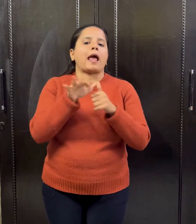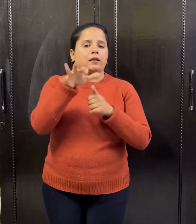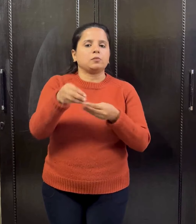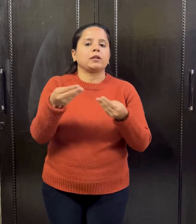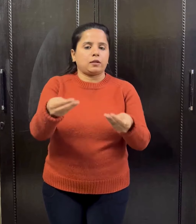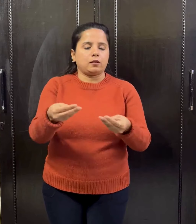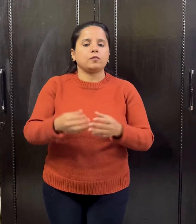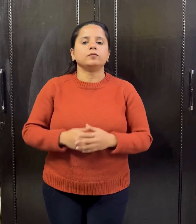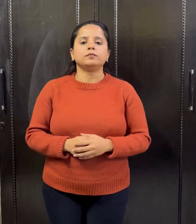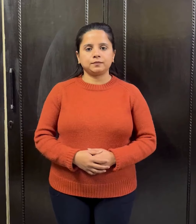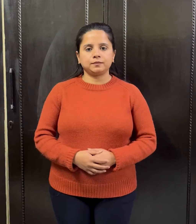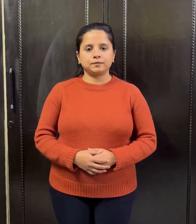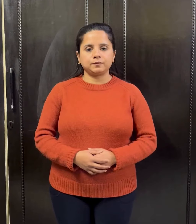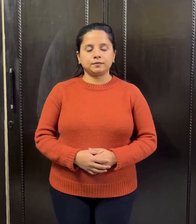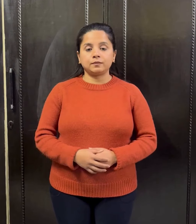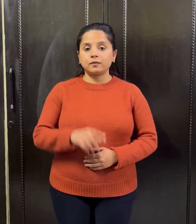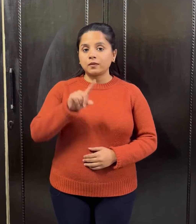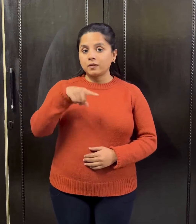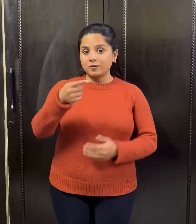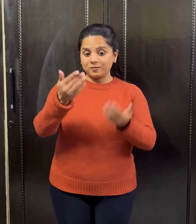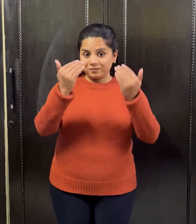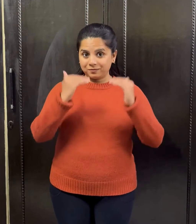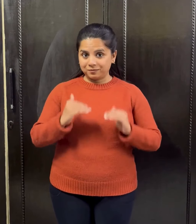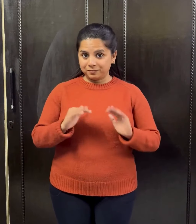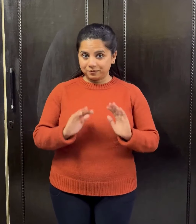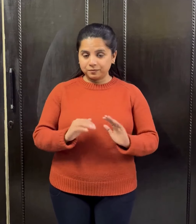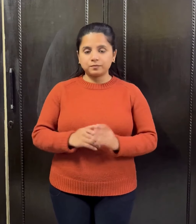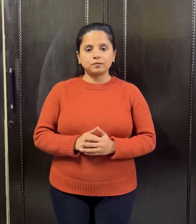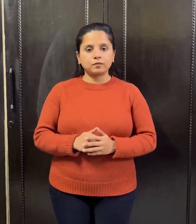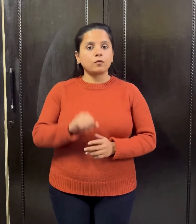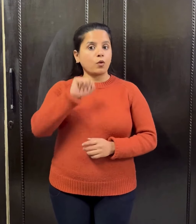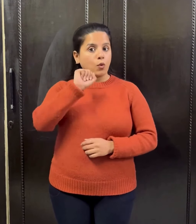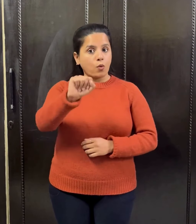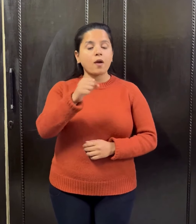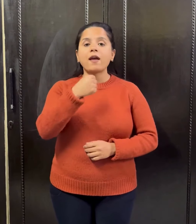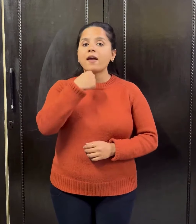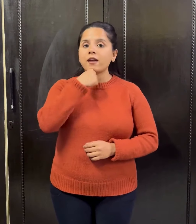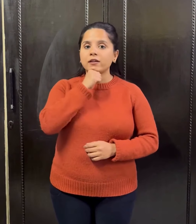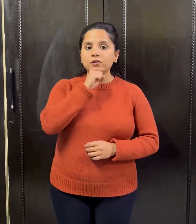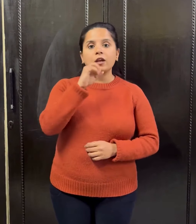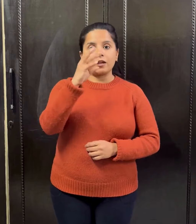अगले प्रश्न में अपनी एज न्यूमेरिक फॉर्मेट में लिखें।